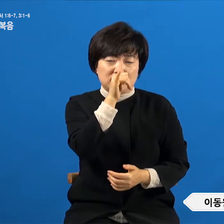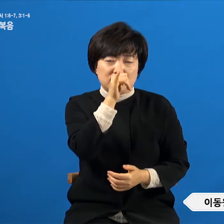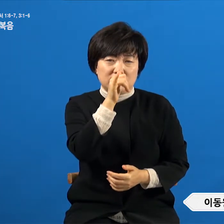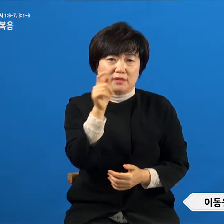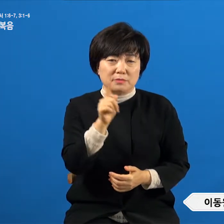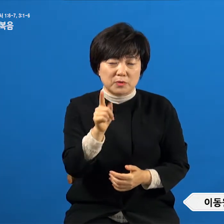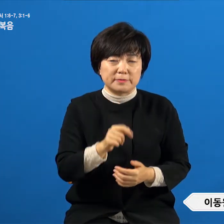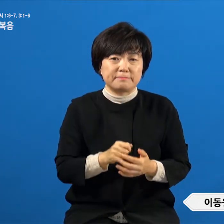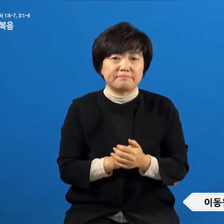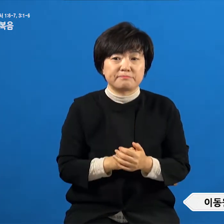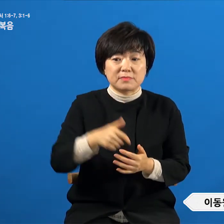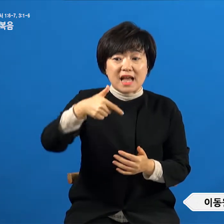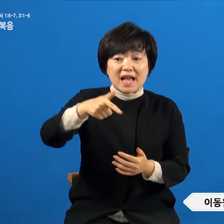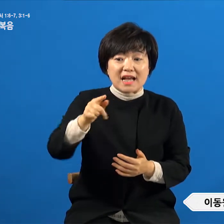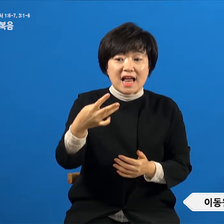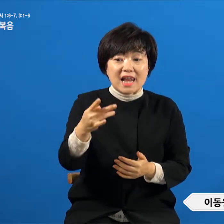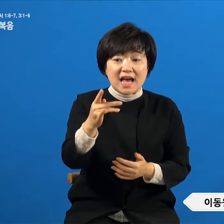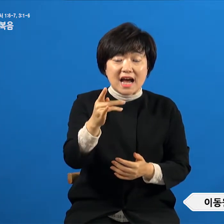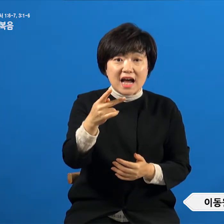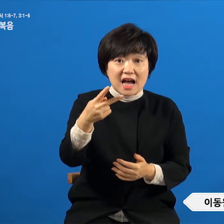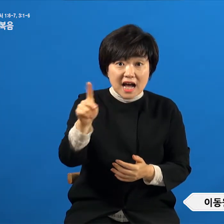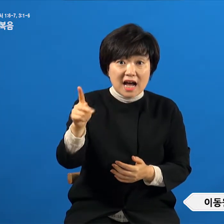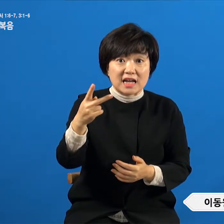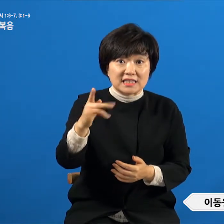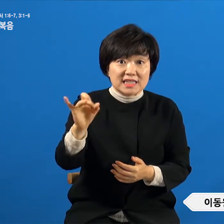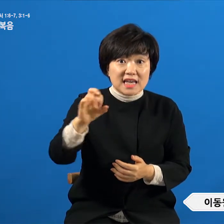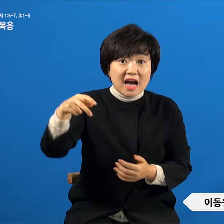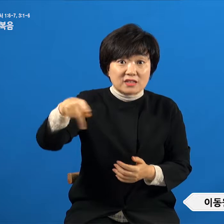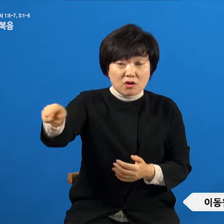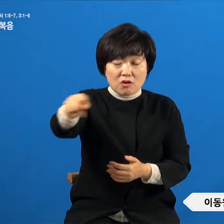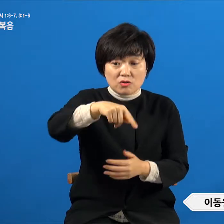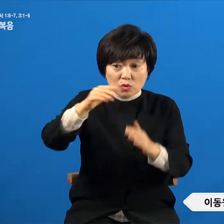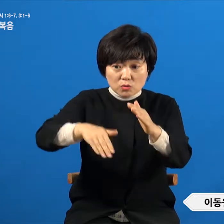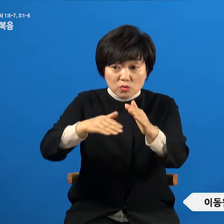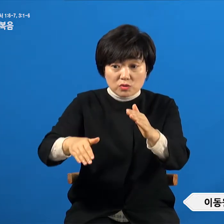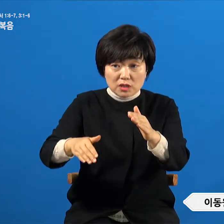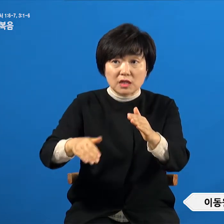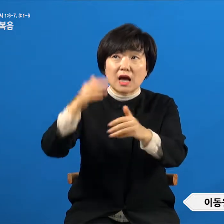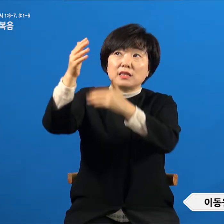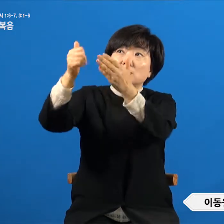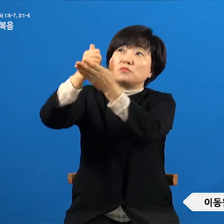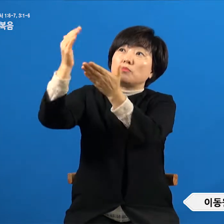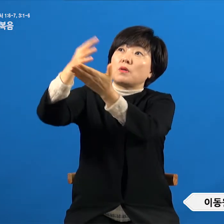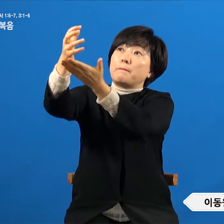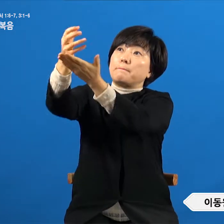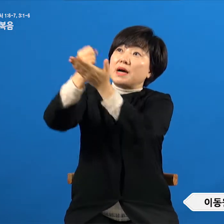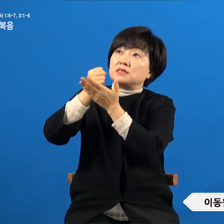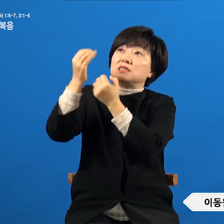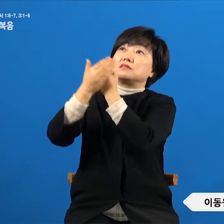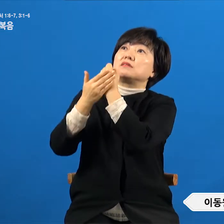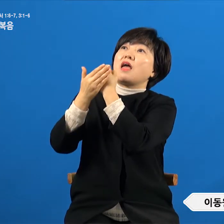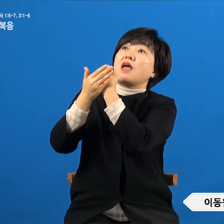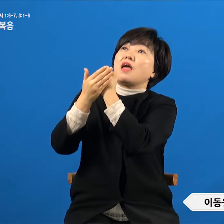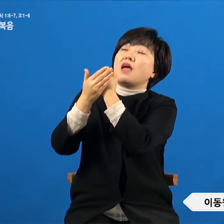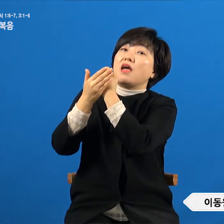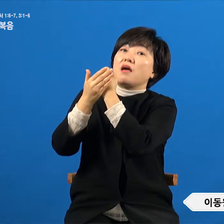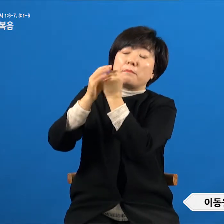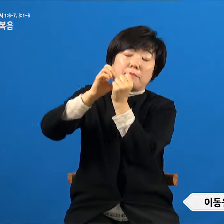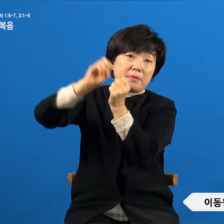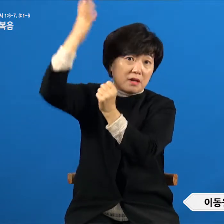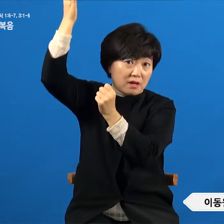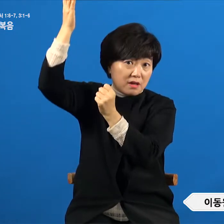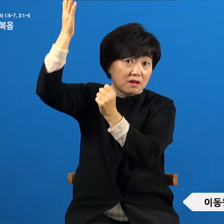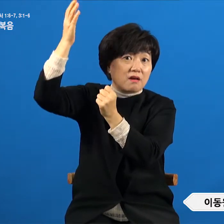있습니다. 이것은 갈라디아 성도들이 스스로 그들이 받았던 하나님의 은혜, 그 은혜를 떠나기 시작했다는